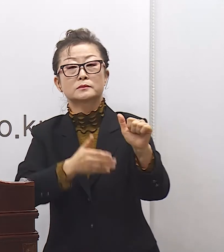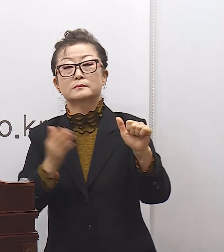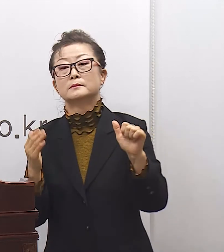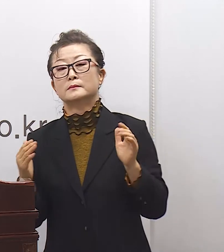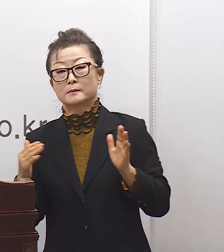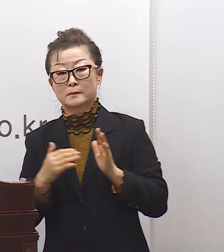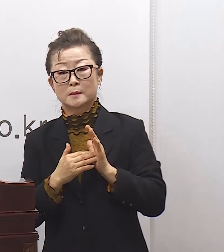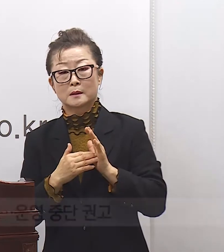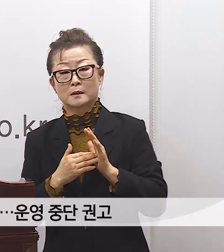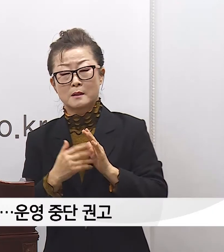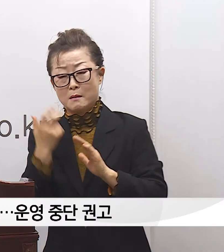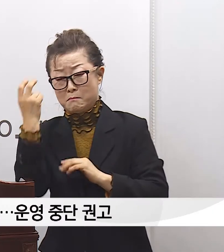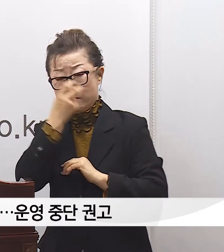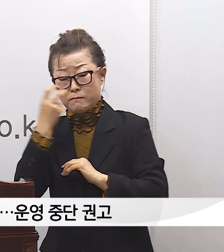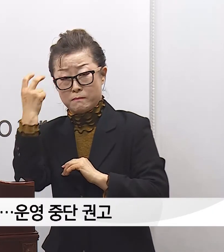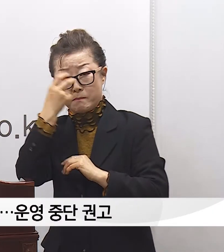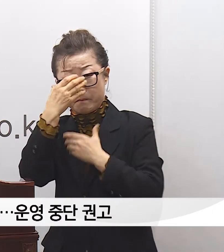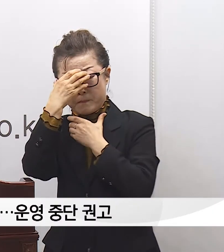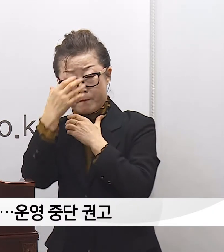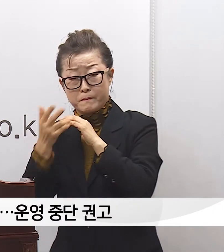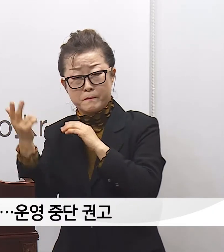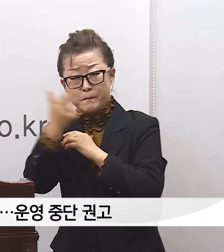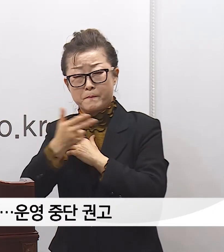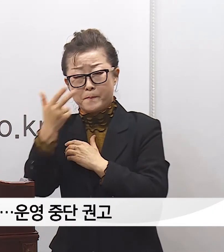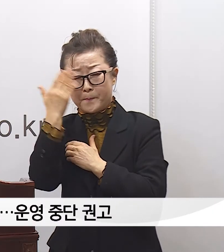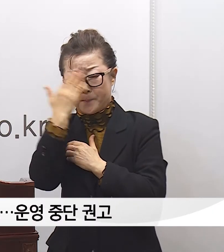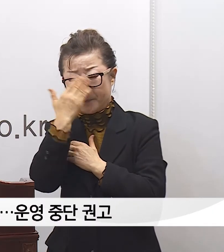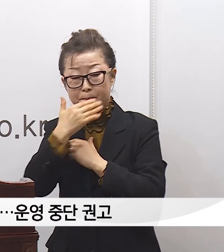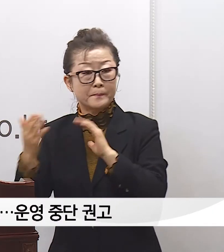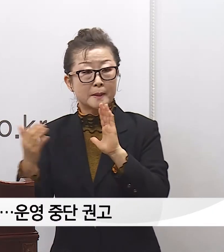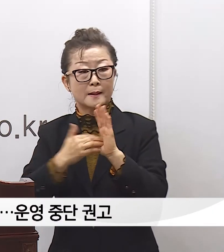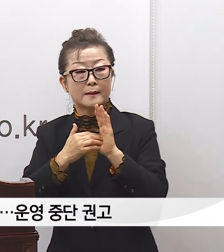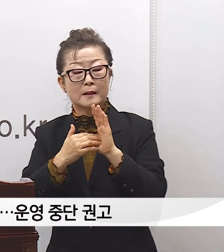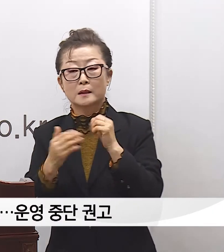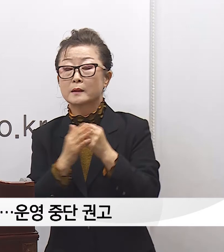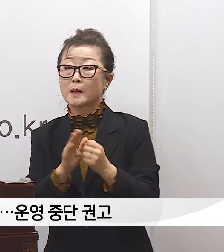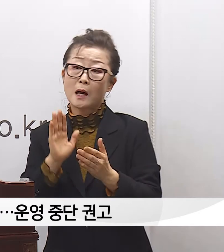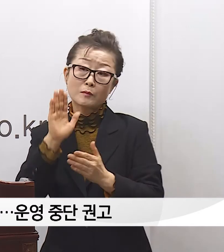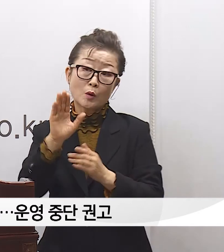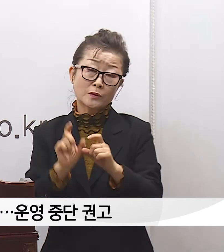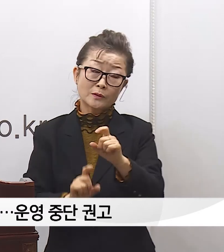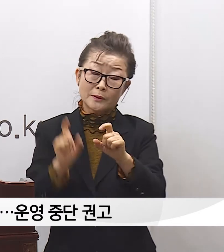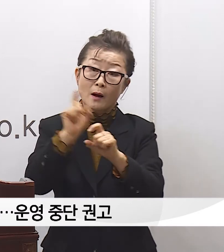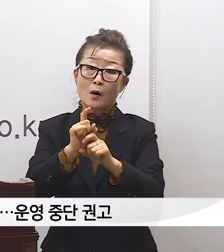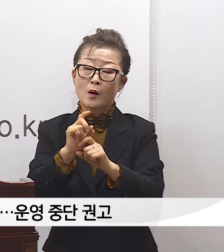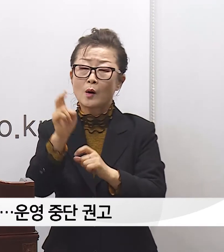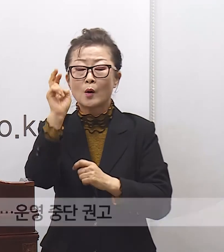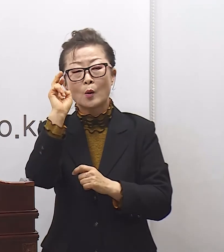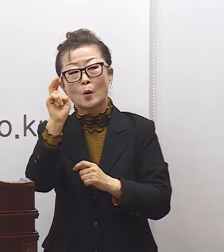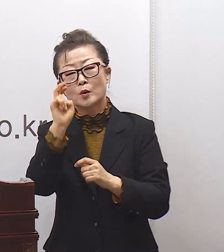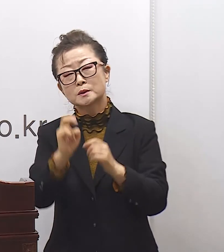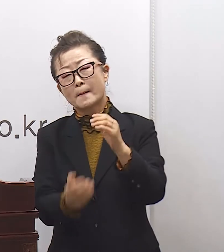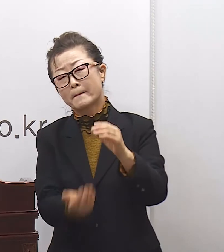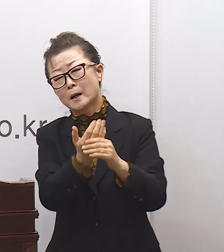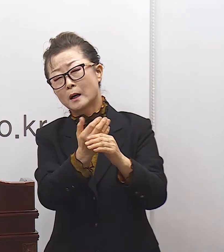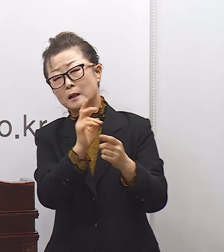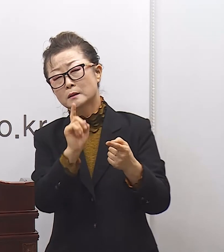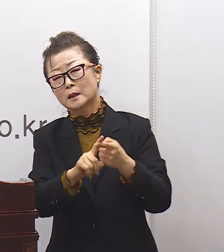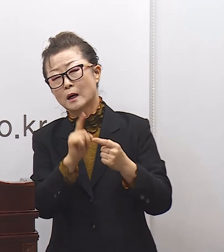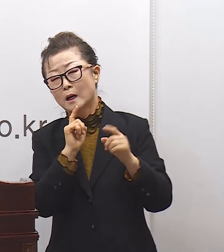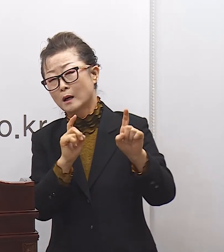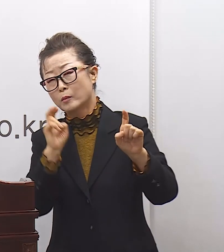권고하였고 방역을 철저하게 마쳤습니다. 앞으로도 혹시나 있을지